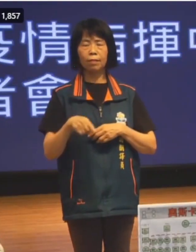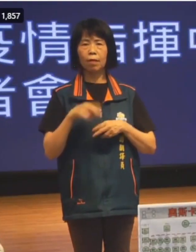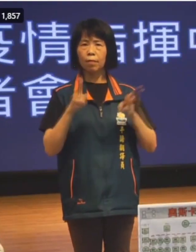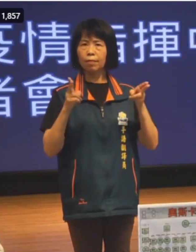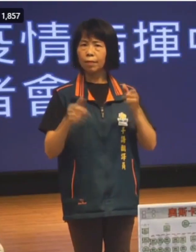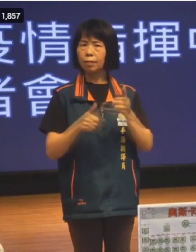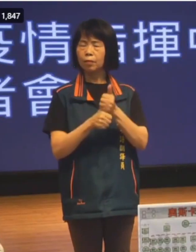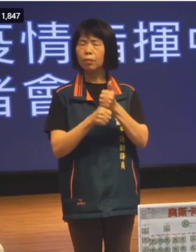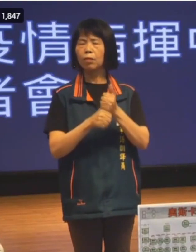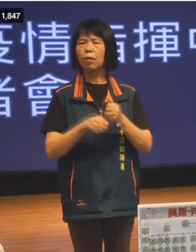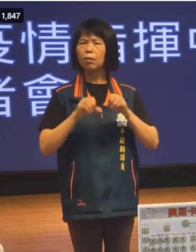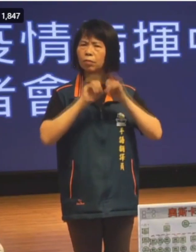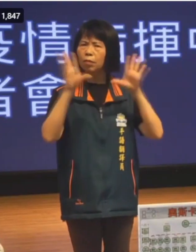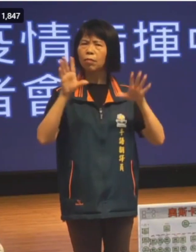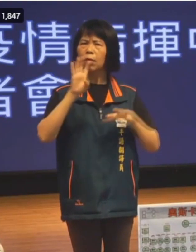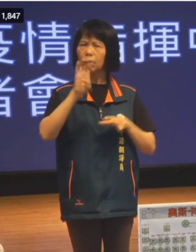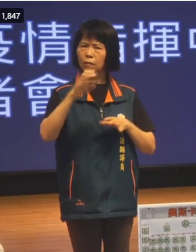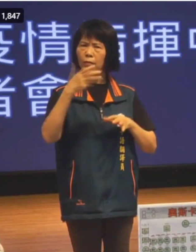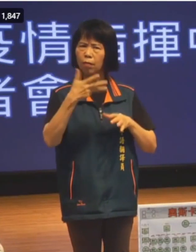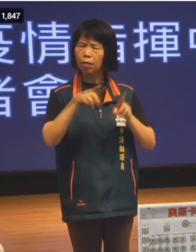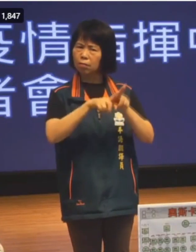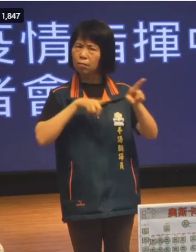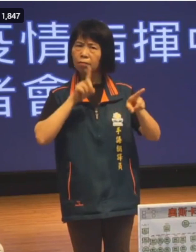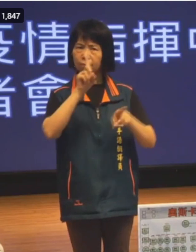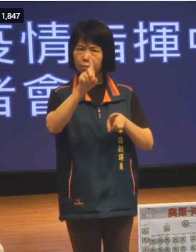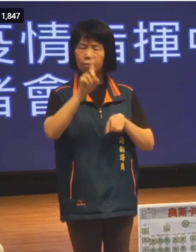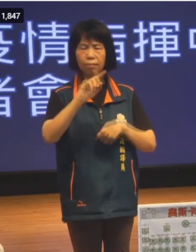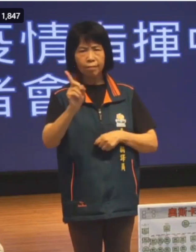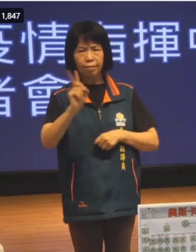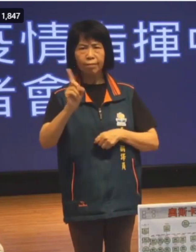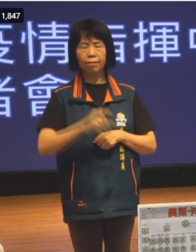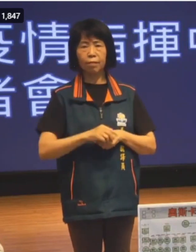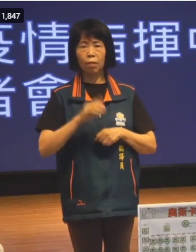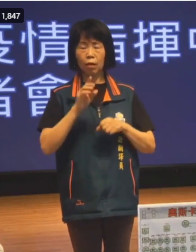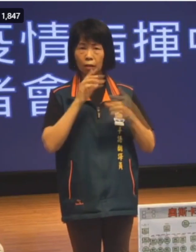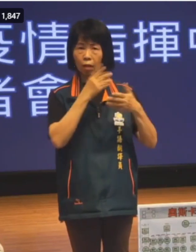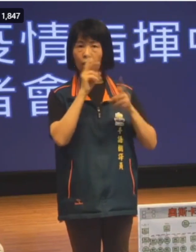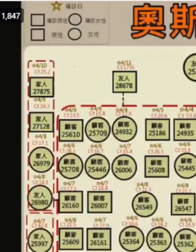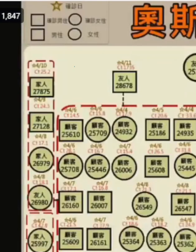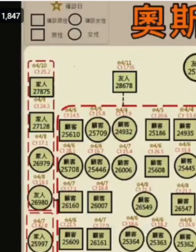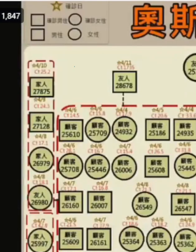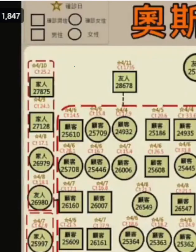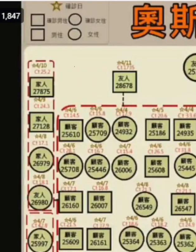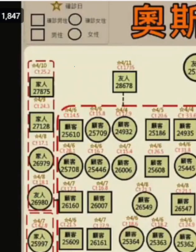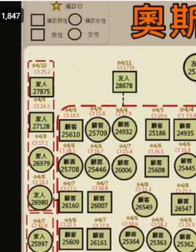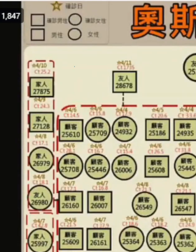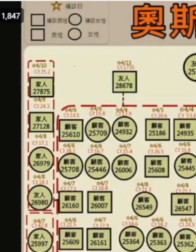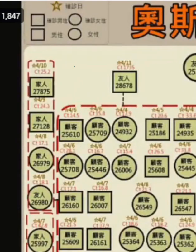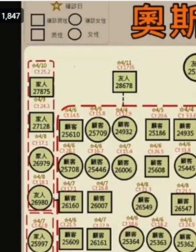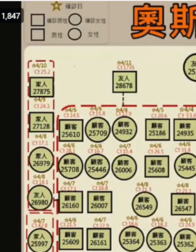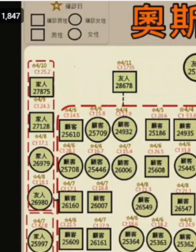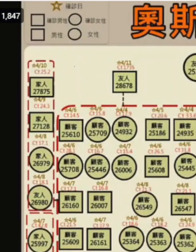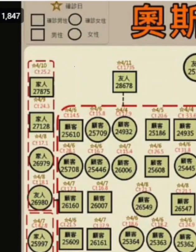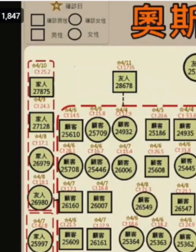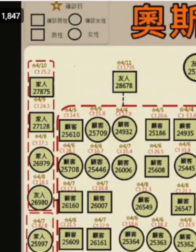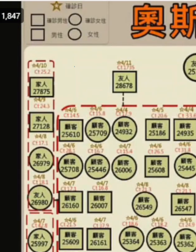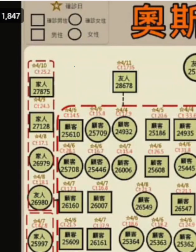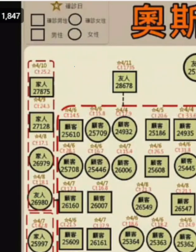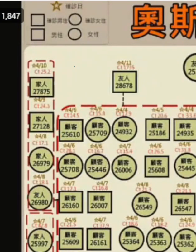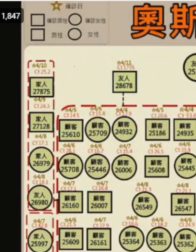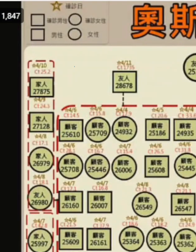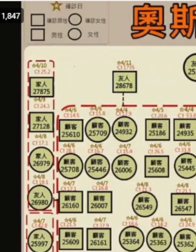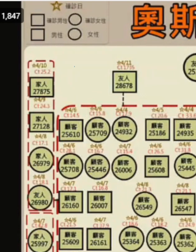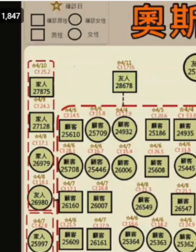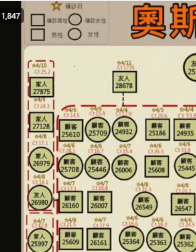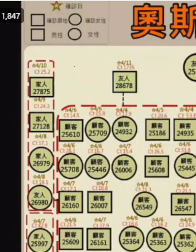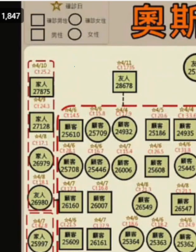立指挥中心跟48个案有一点的差异，一个差异就是有个案号29738，29738